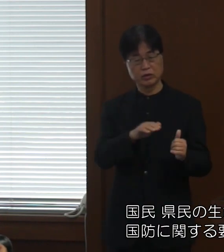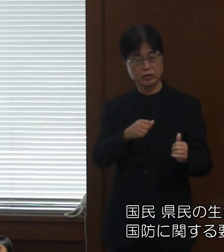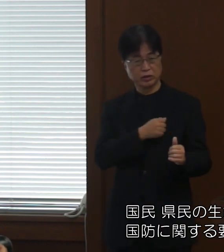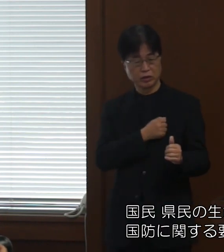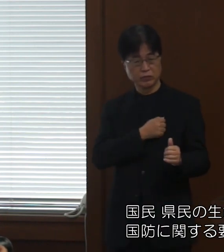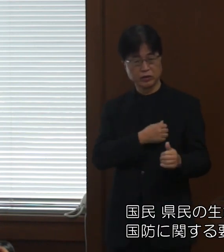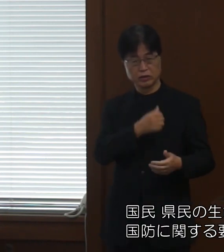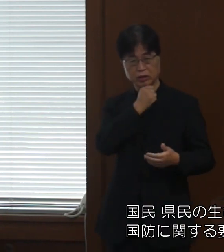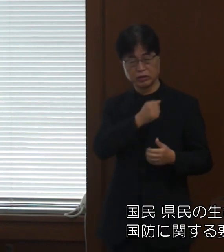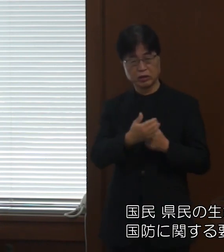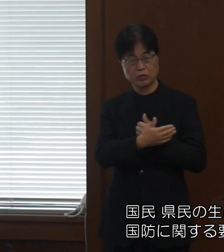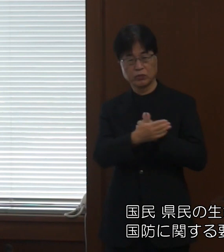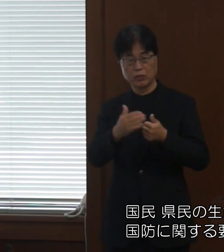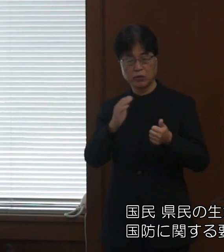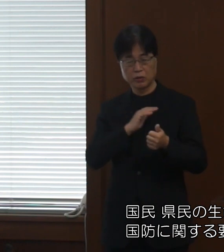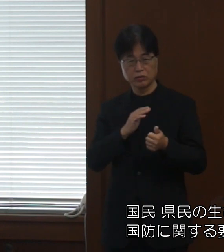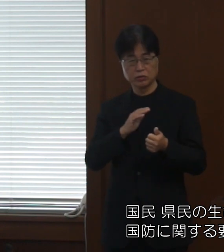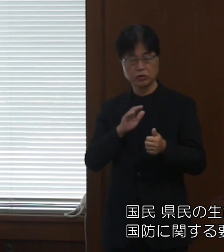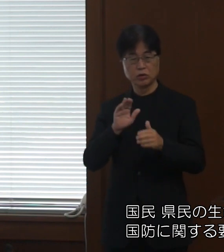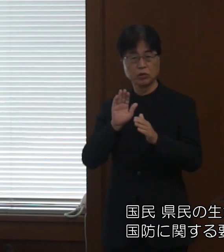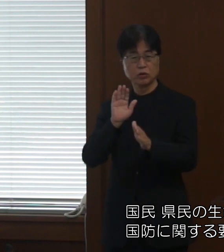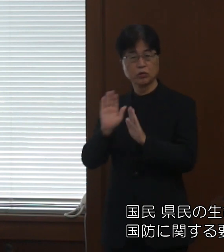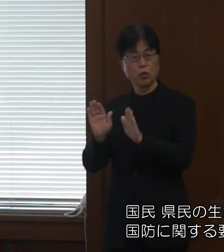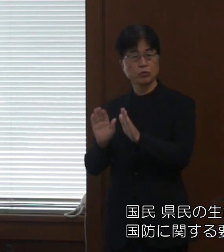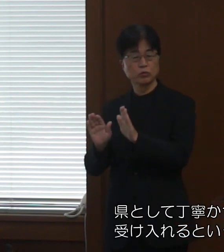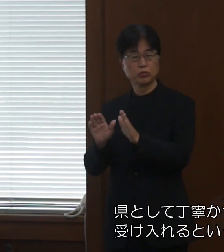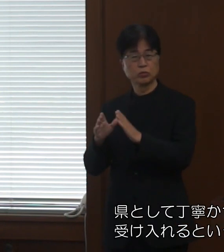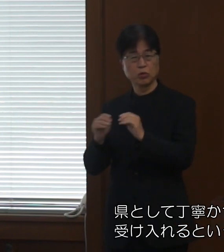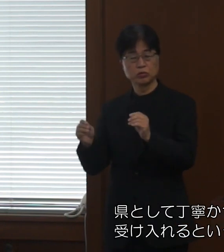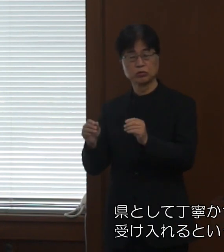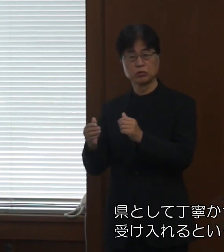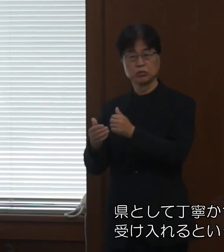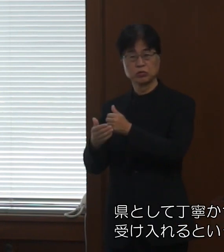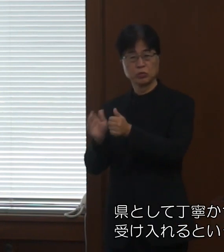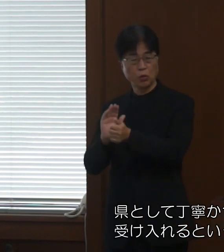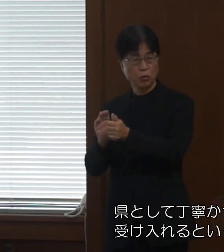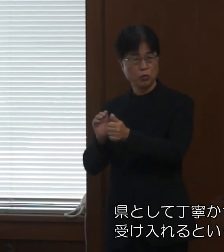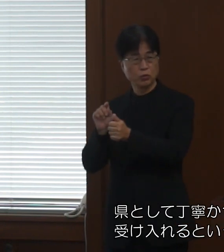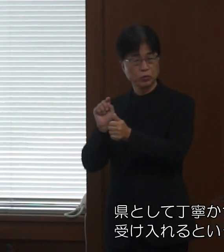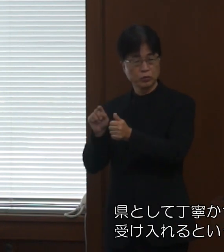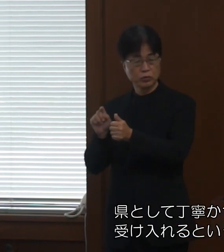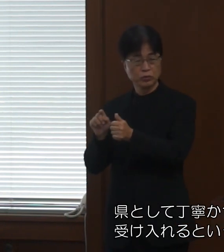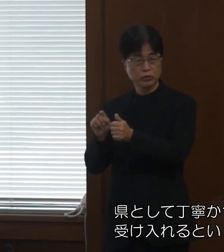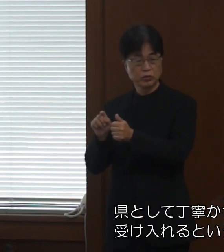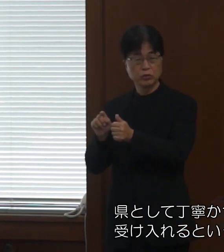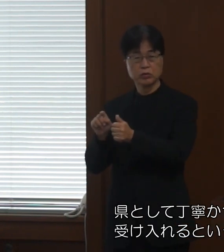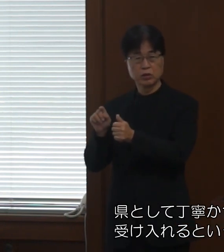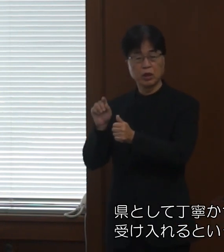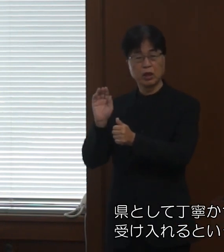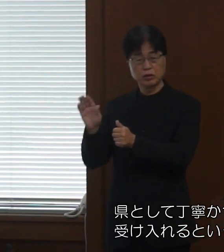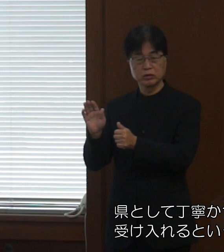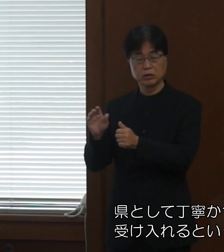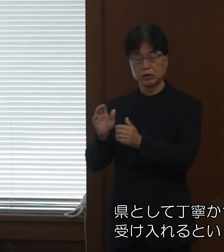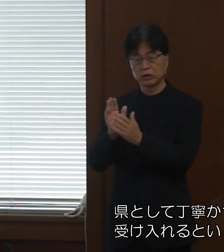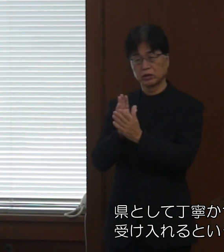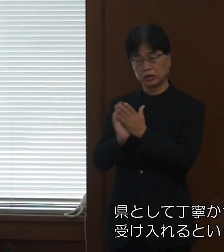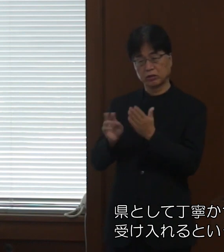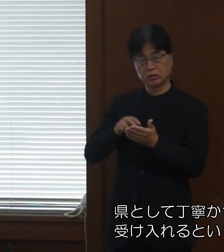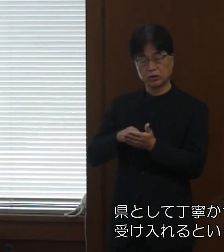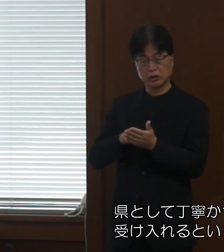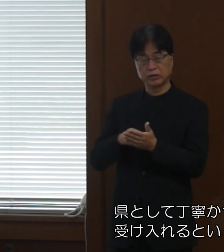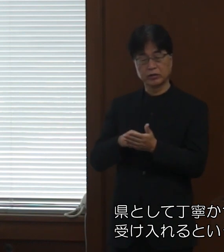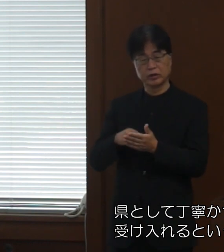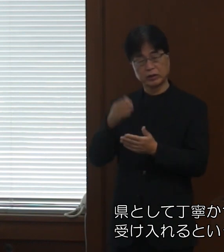国防に関する要請であったことからも県として丁寧かつ慎重に検討を重ね